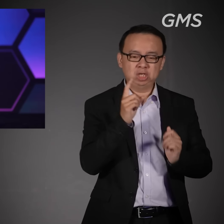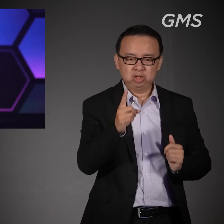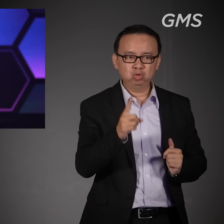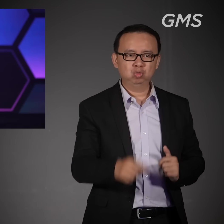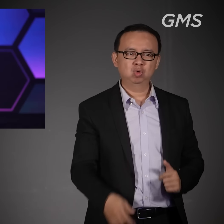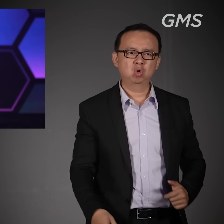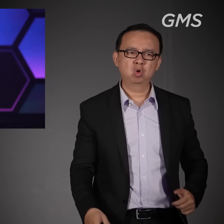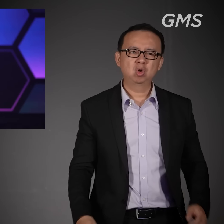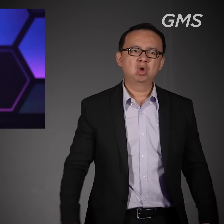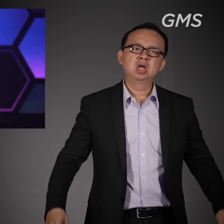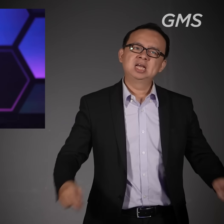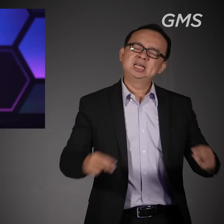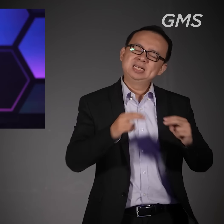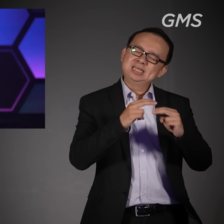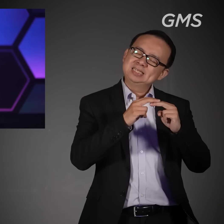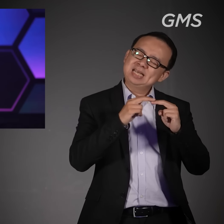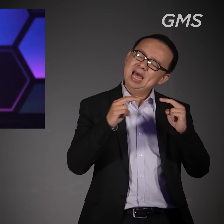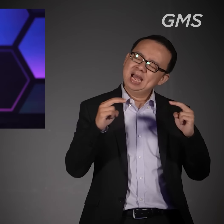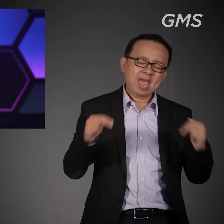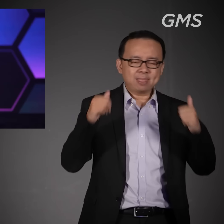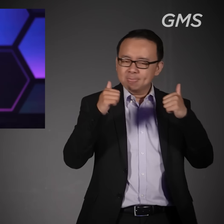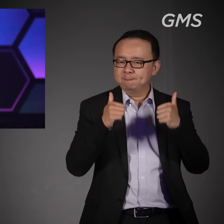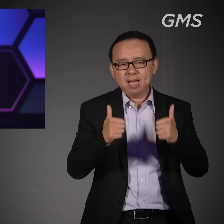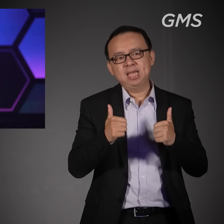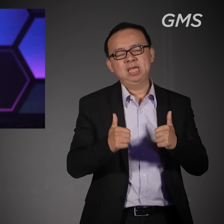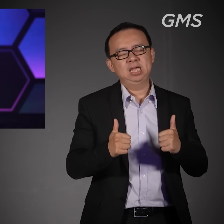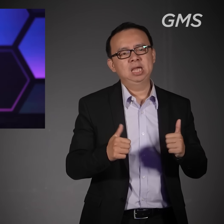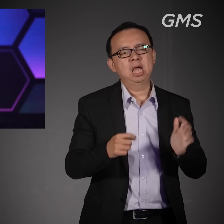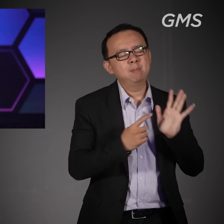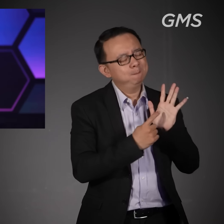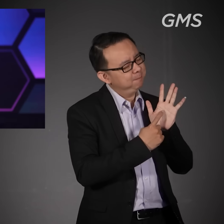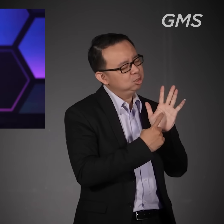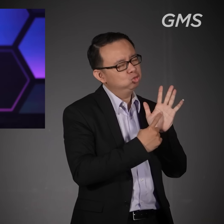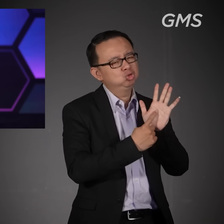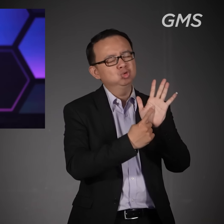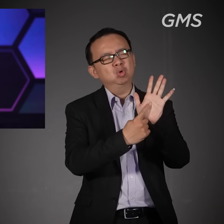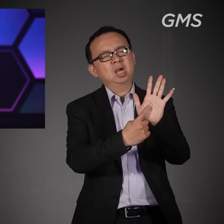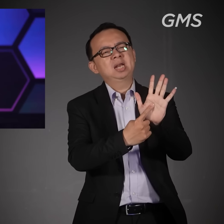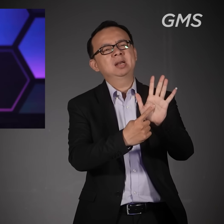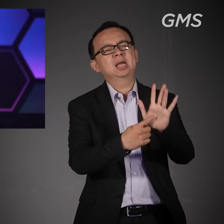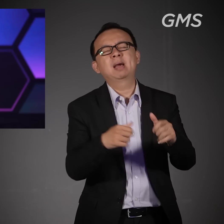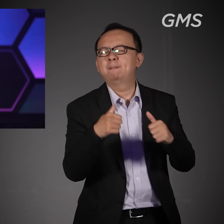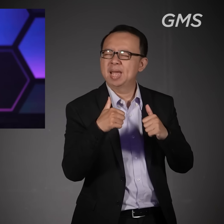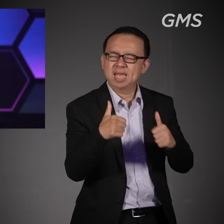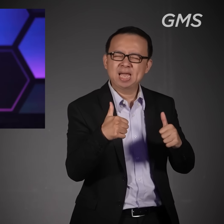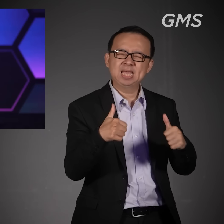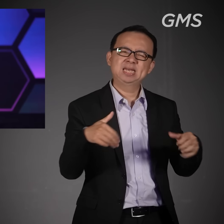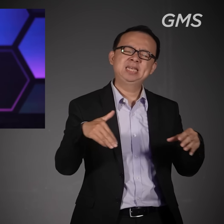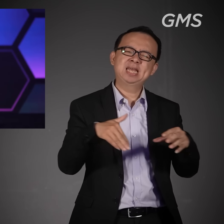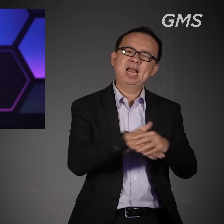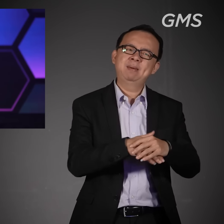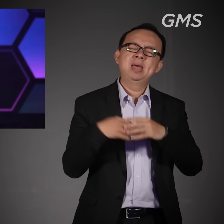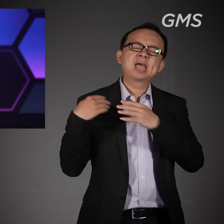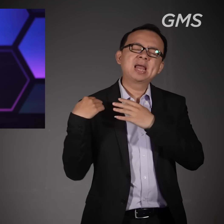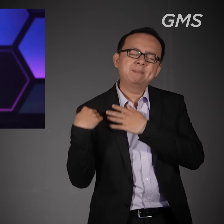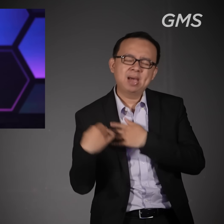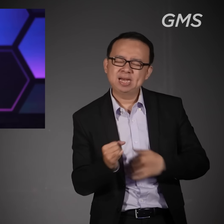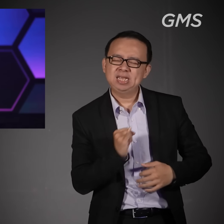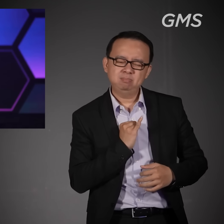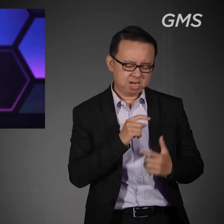sangat-sangat simpatik. Sangat menunjukkan empati kepada kita semua. dalam kelemahan iman kita, kebutuhan